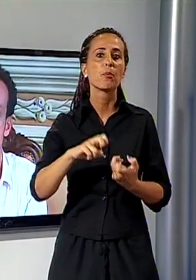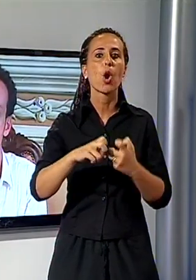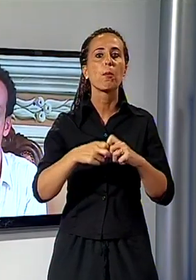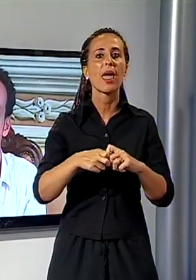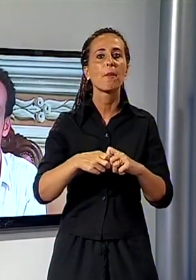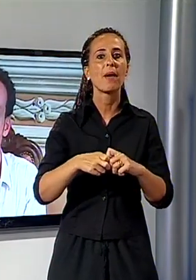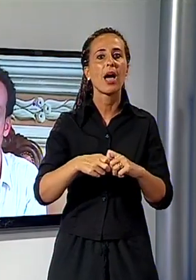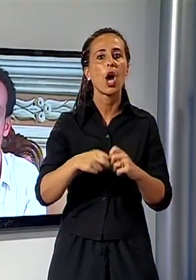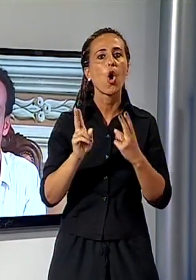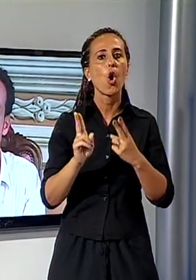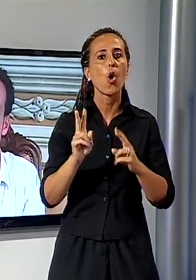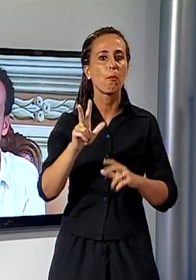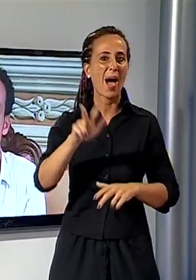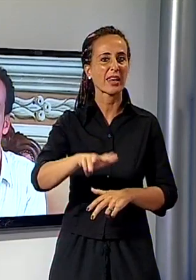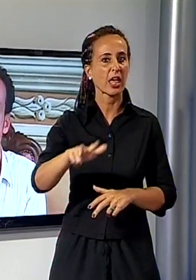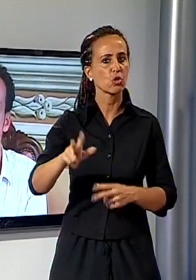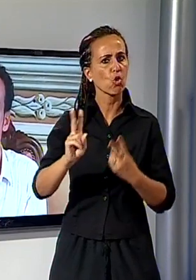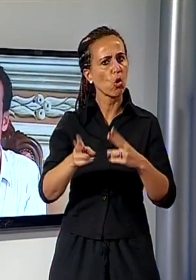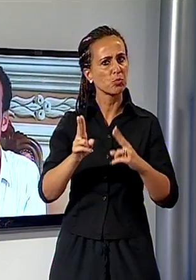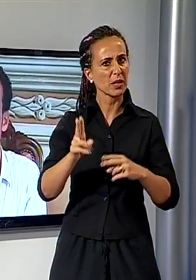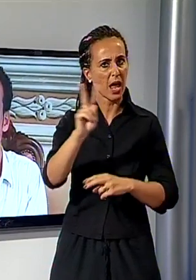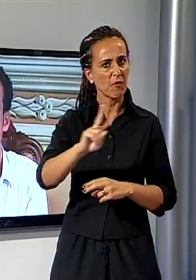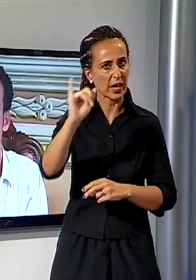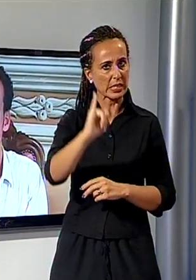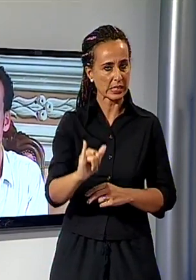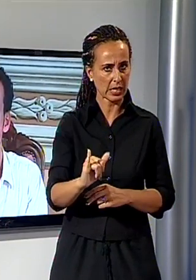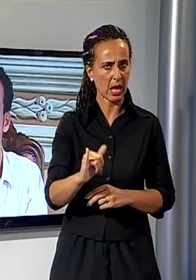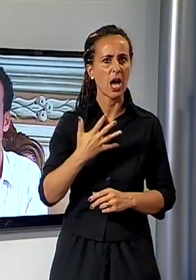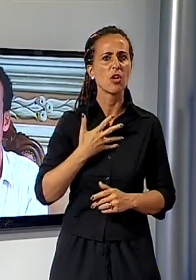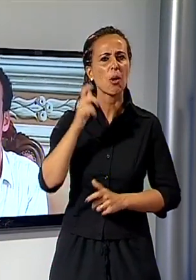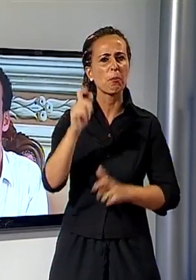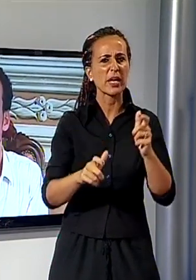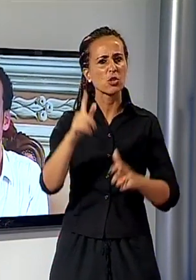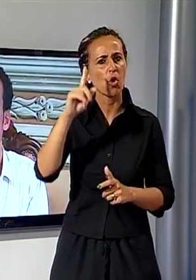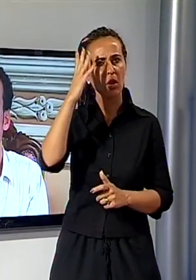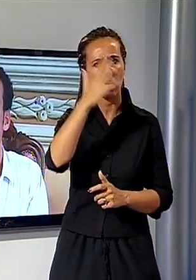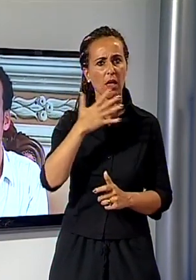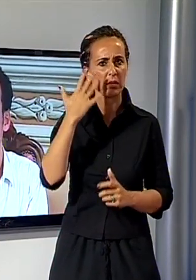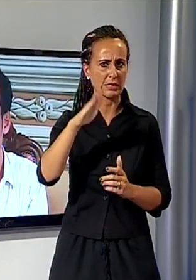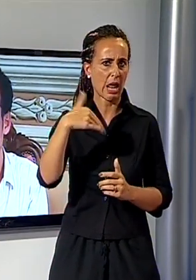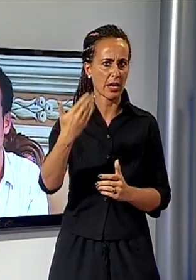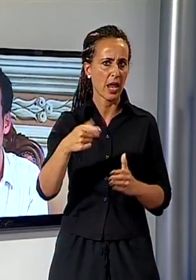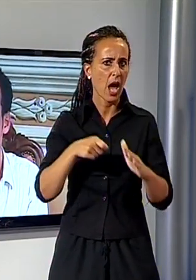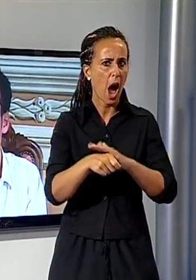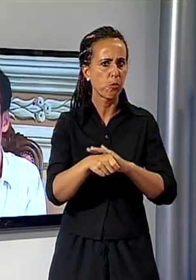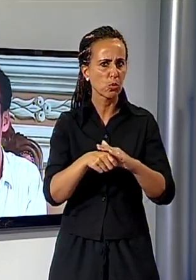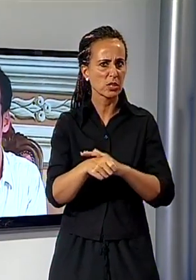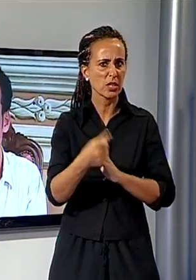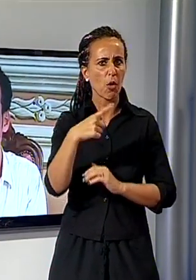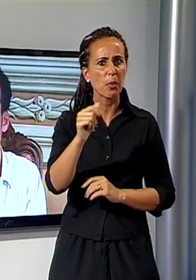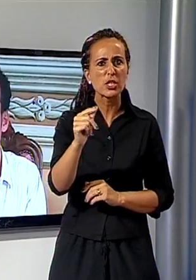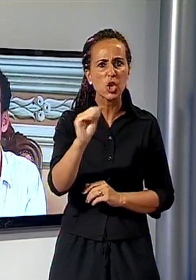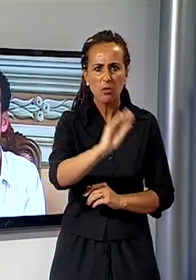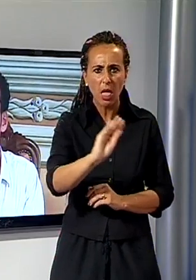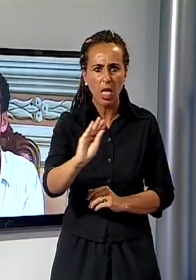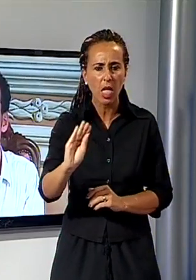primo cittadino che ha rifiutato di avere la scorta da parte della polizia. Il contesto era quello delle scelte da fare sul parcheggio dell